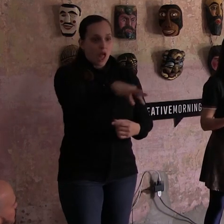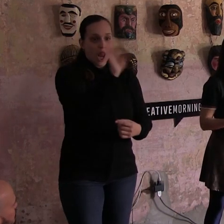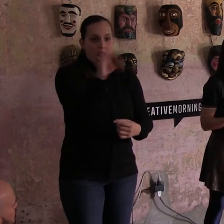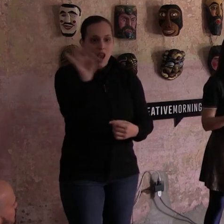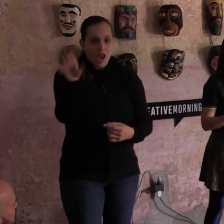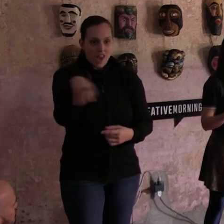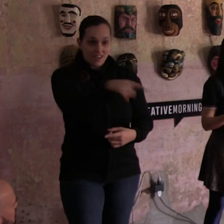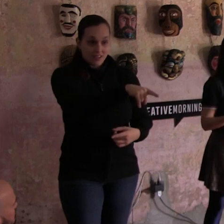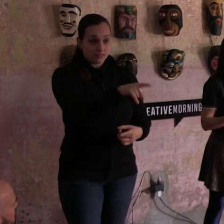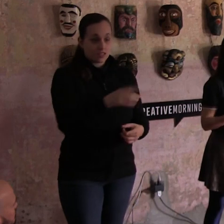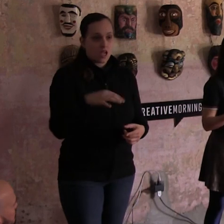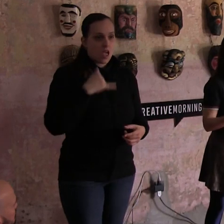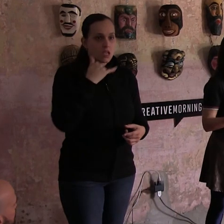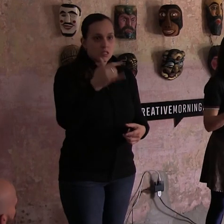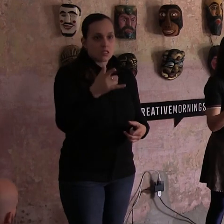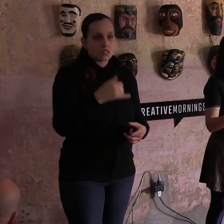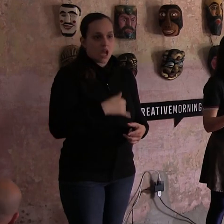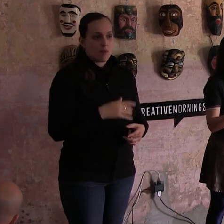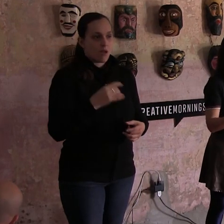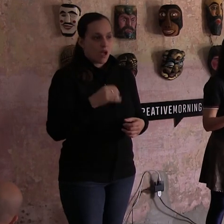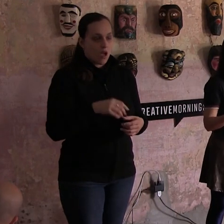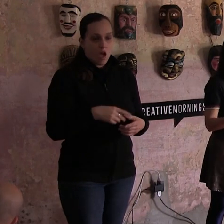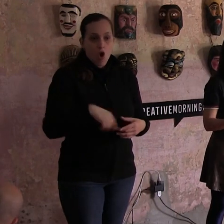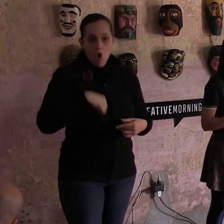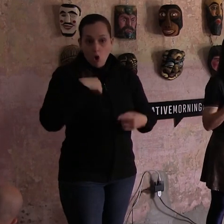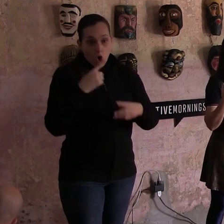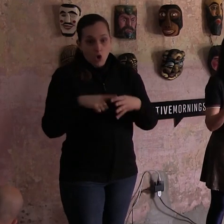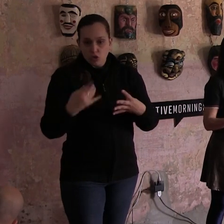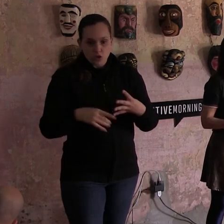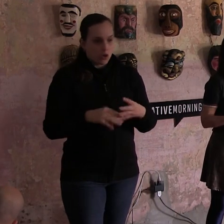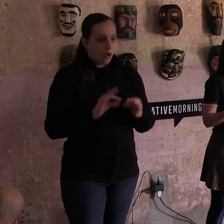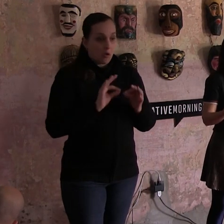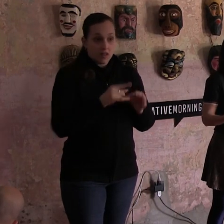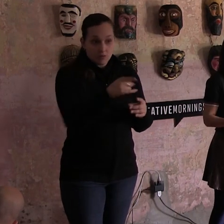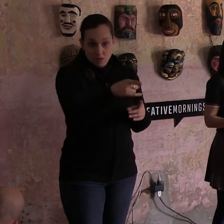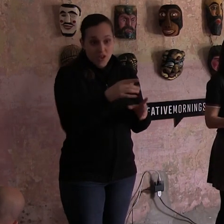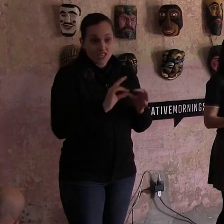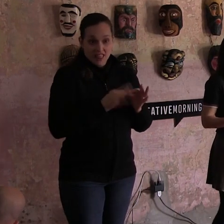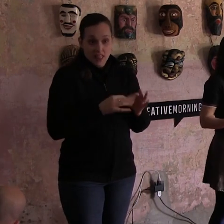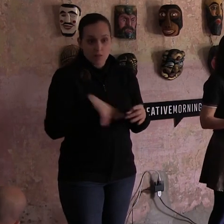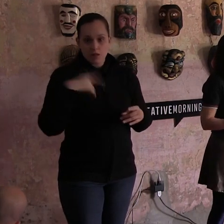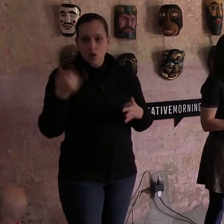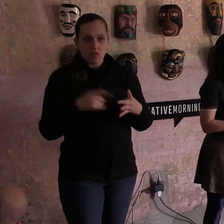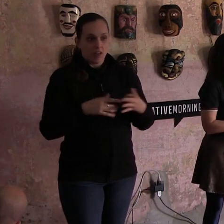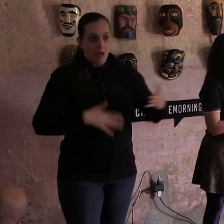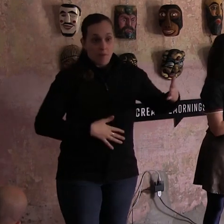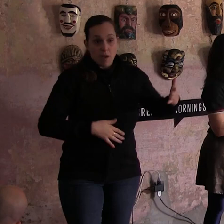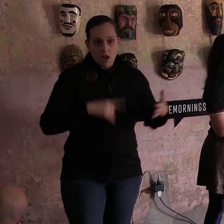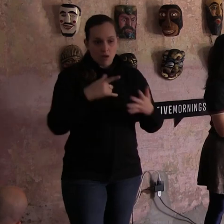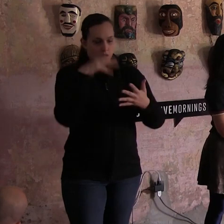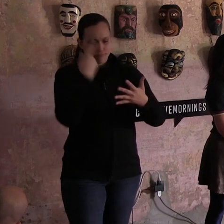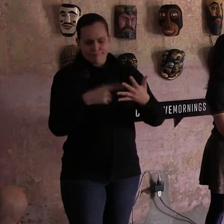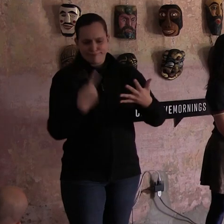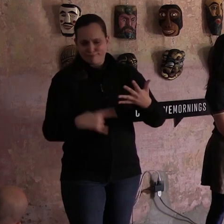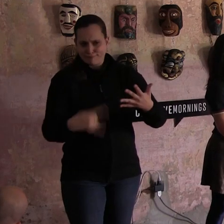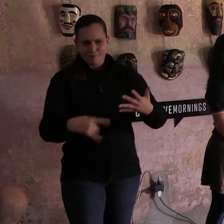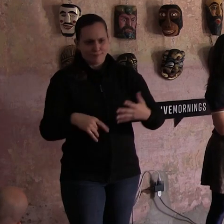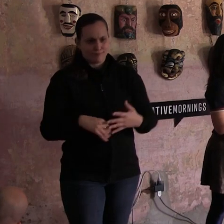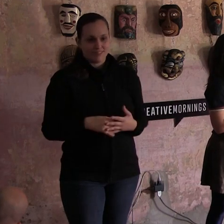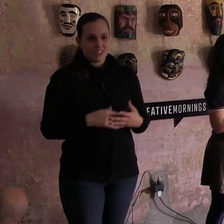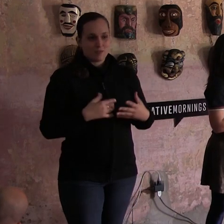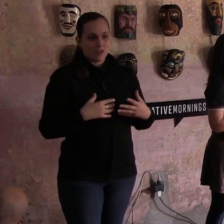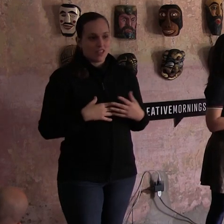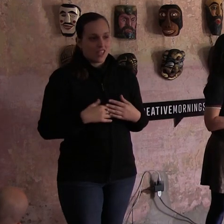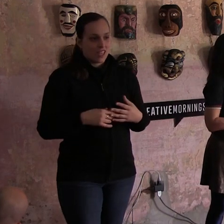que las llamen para montar, para que sean intérpretes, para bailar. O sea, que estaban ahí